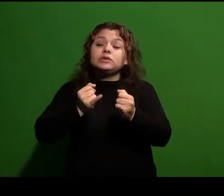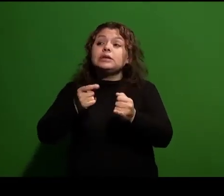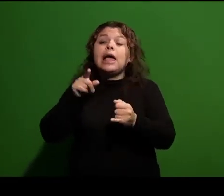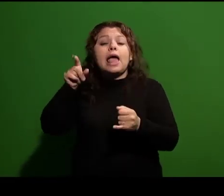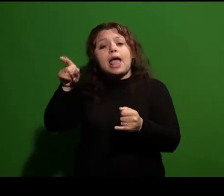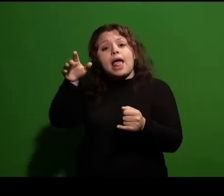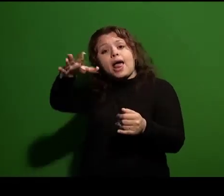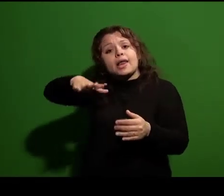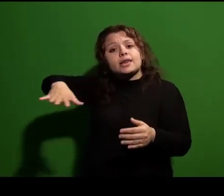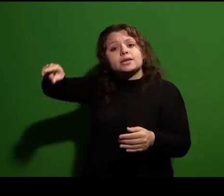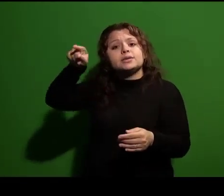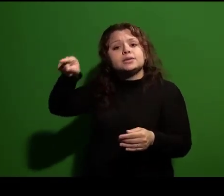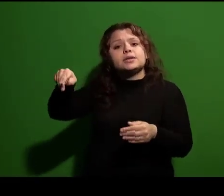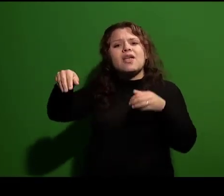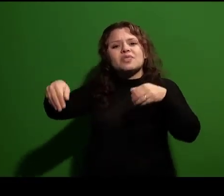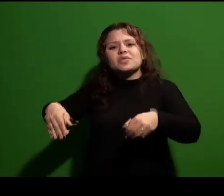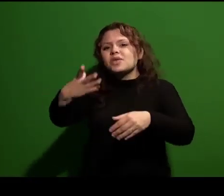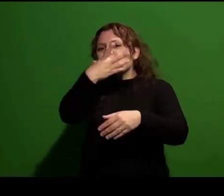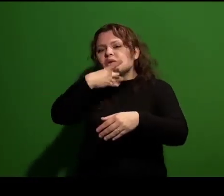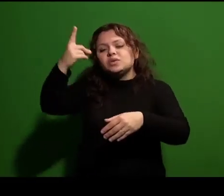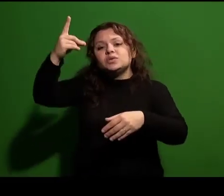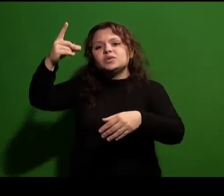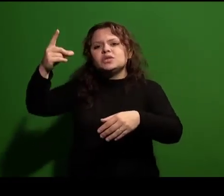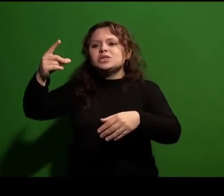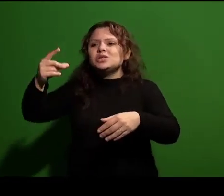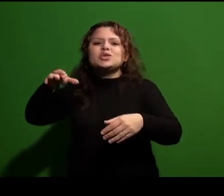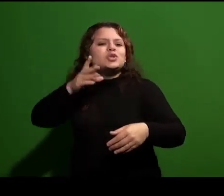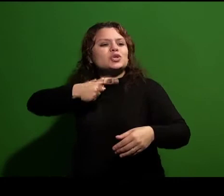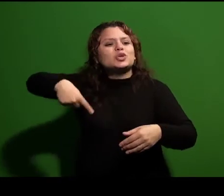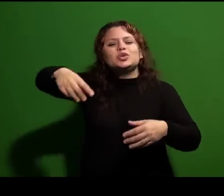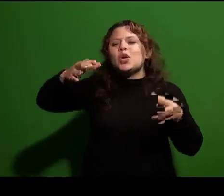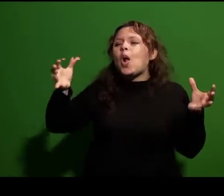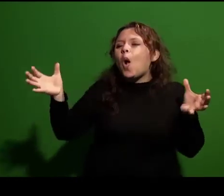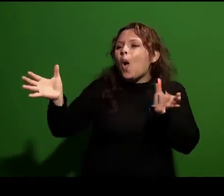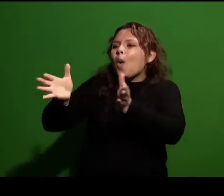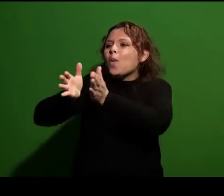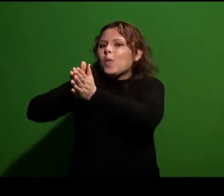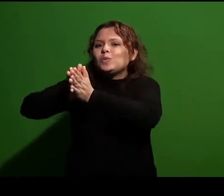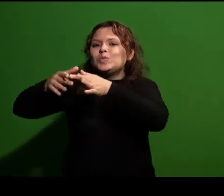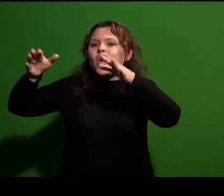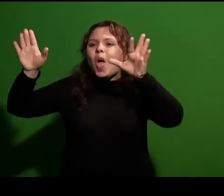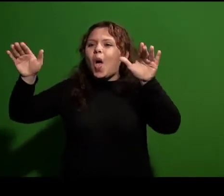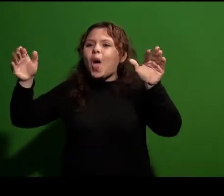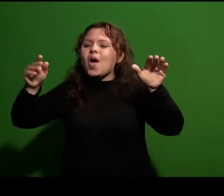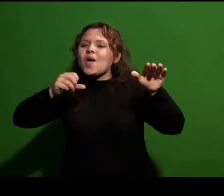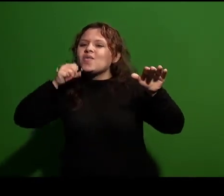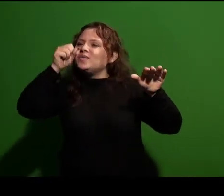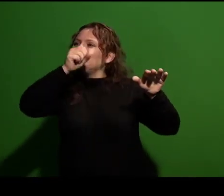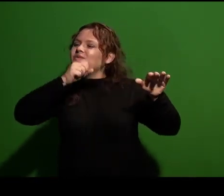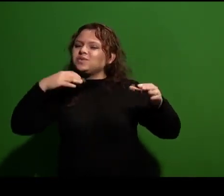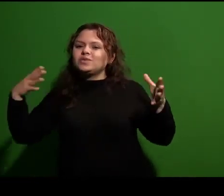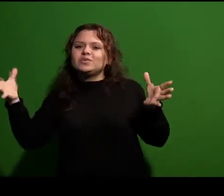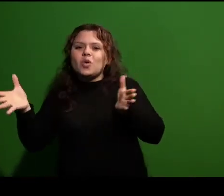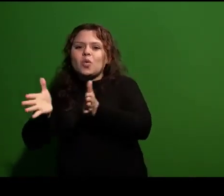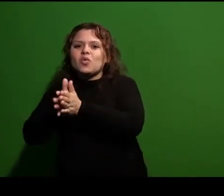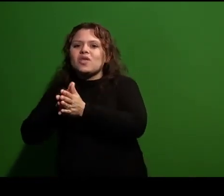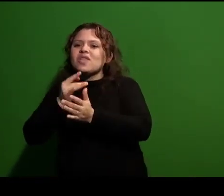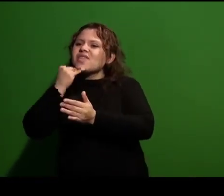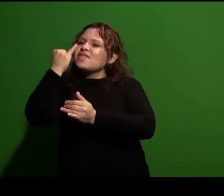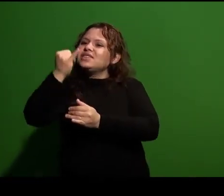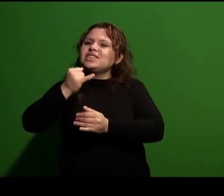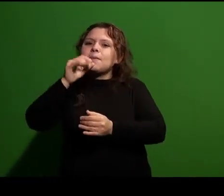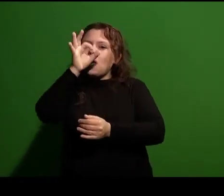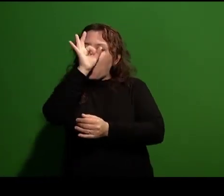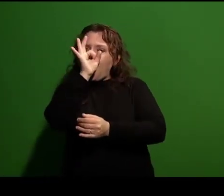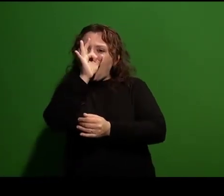Biblia. En el trono de Dios nos unimos con los coros celestiales y alegremente proclamamos: el Cordero